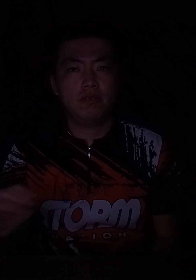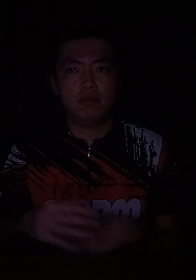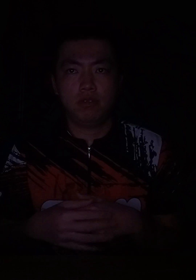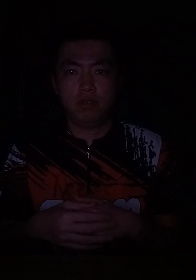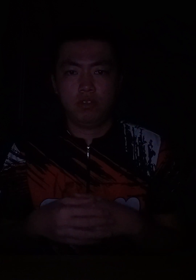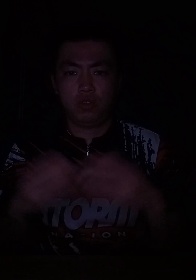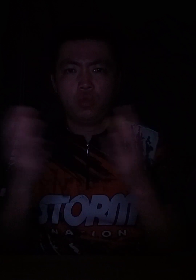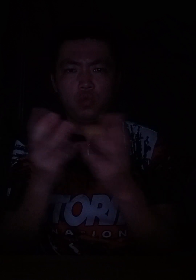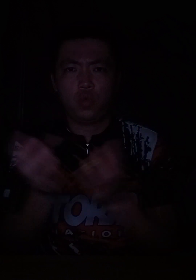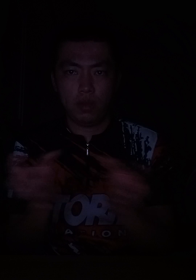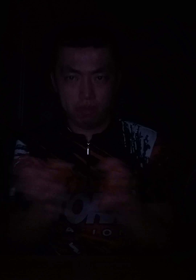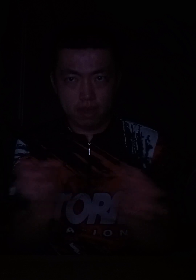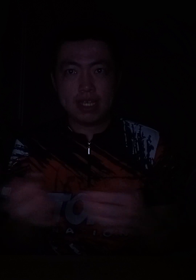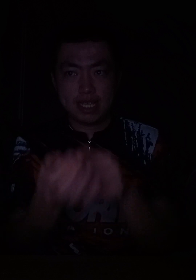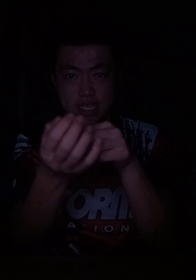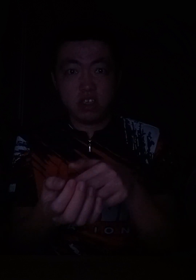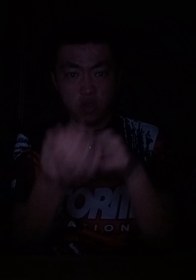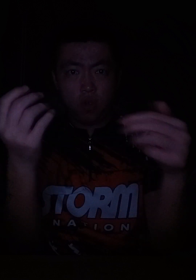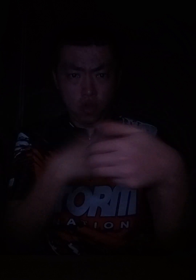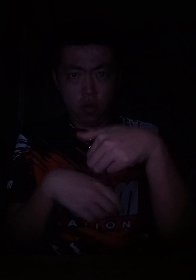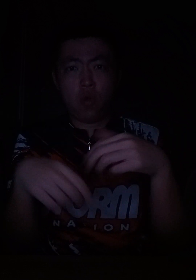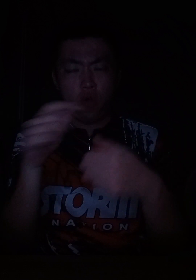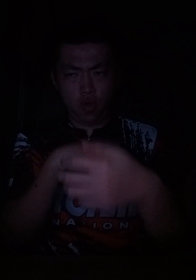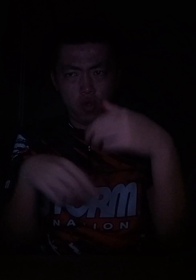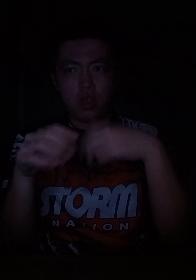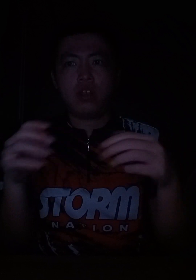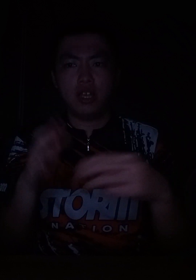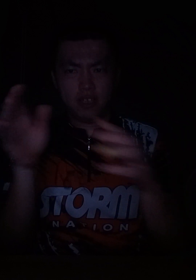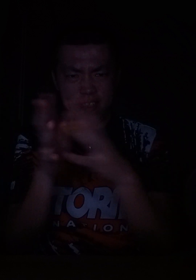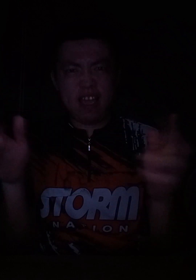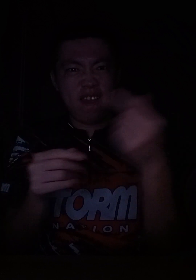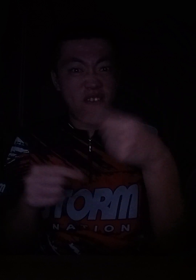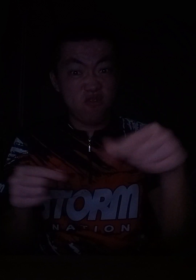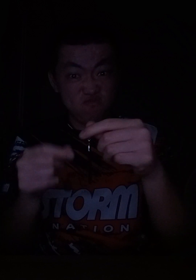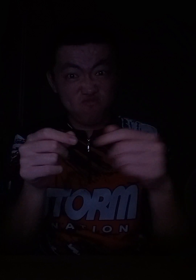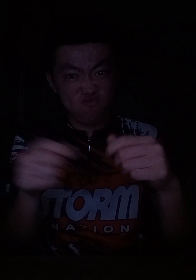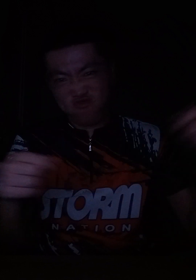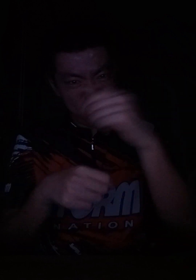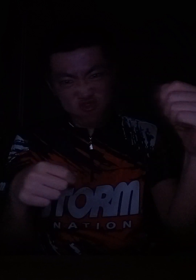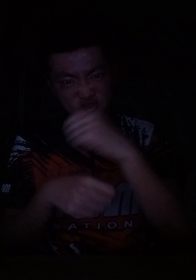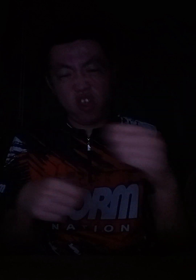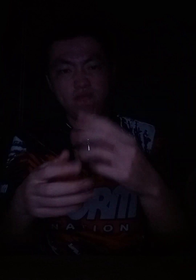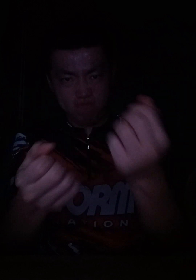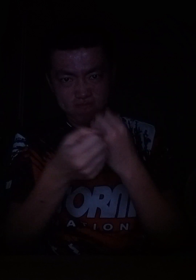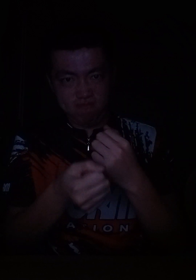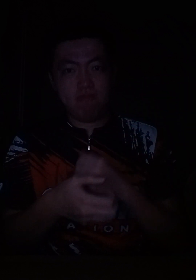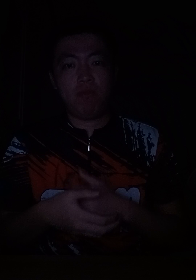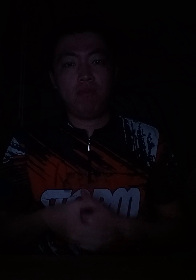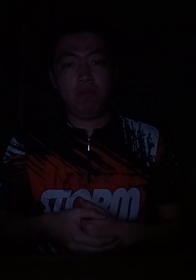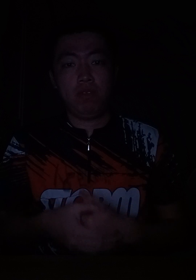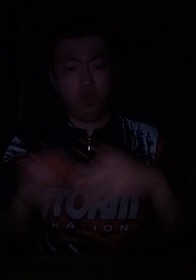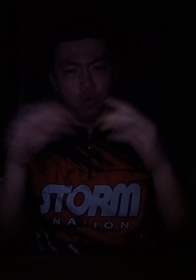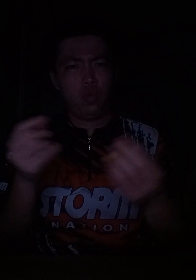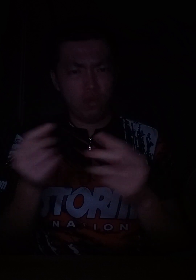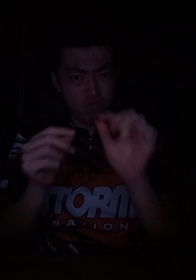서울 한복판 지하철 열차 안에서 한 남성이 승객들을 날카로운 물체로 위협하다 붙잡혔습니다. 열쇠 뭉치로 보이는데